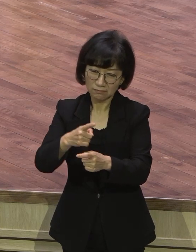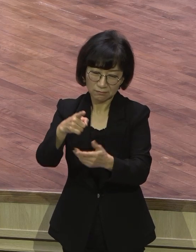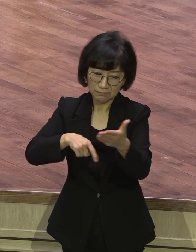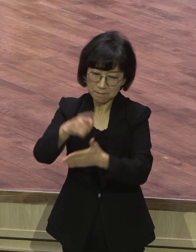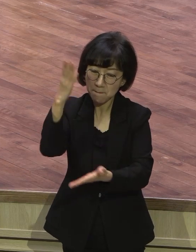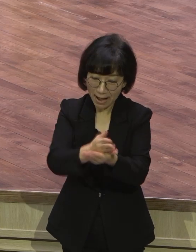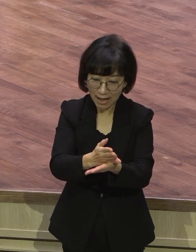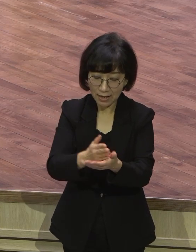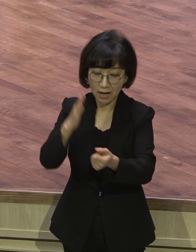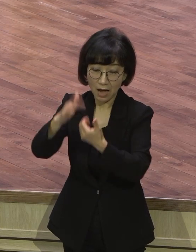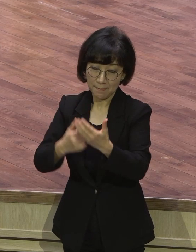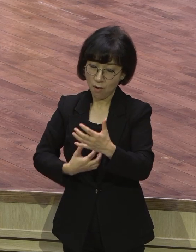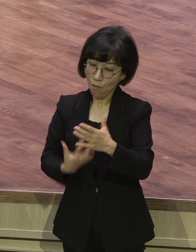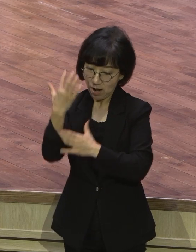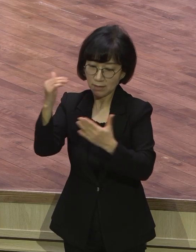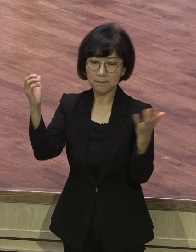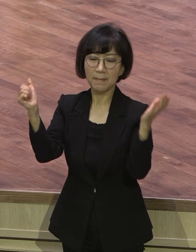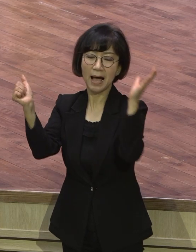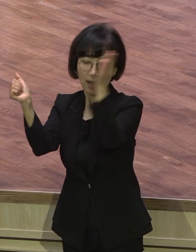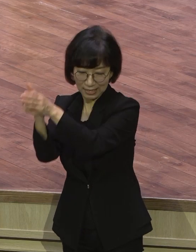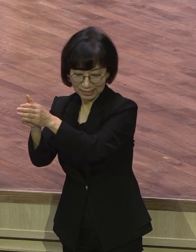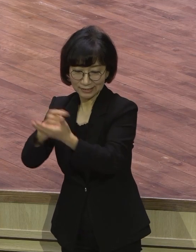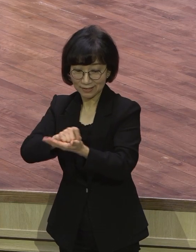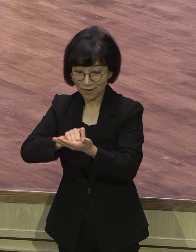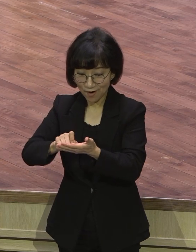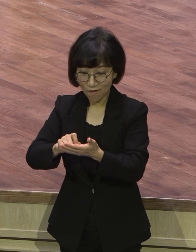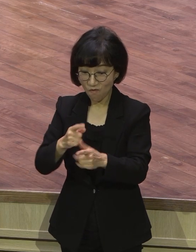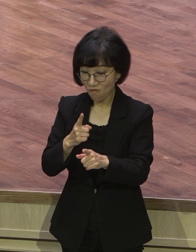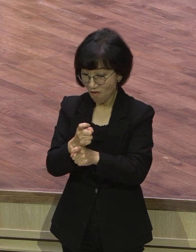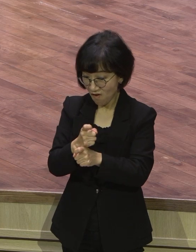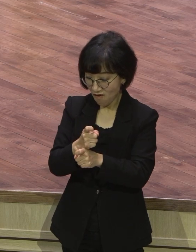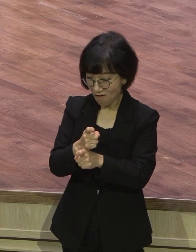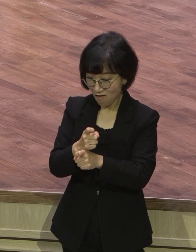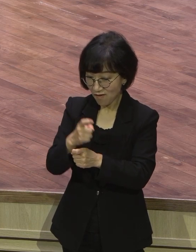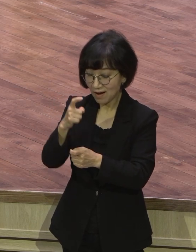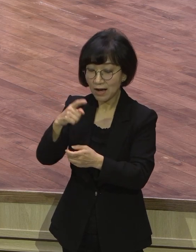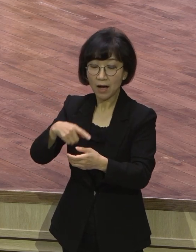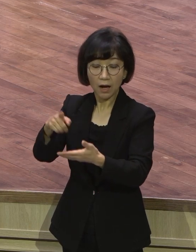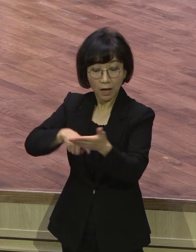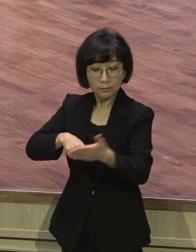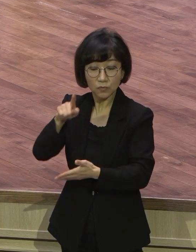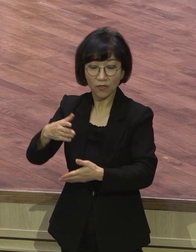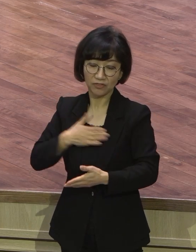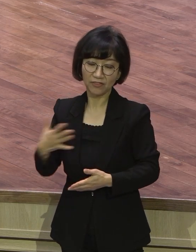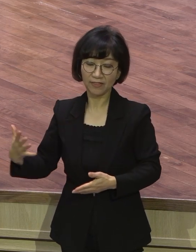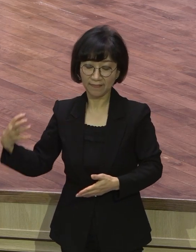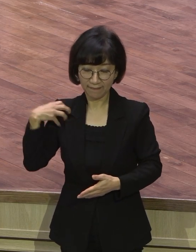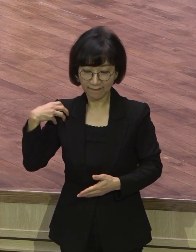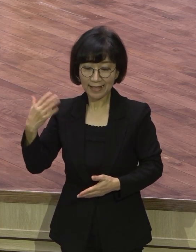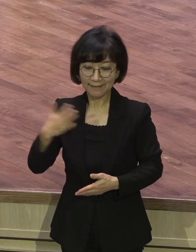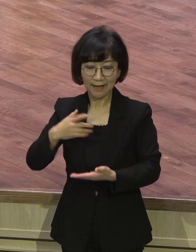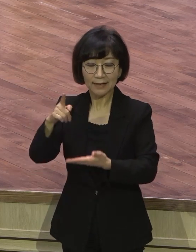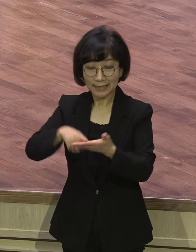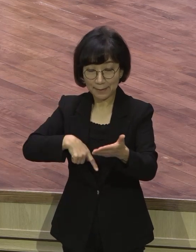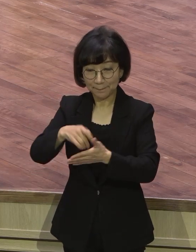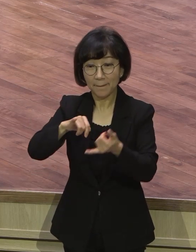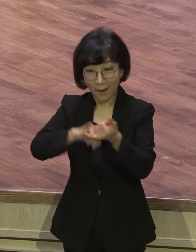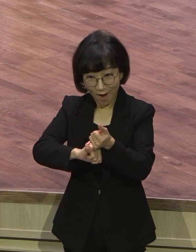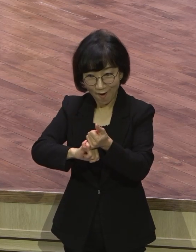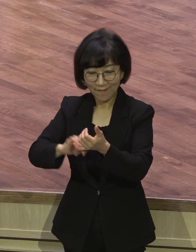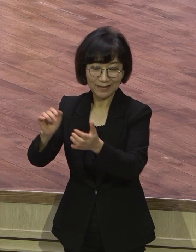말고 하나님의 진노하심에 맡기라. 기록되었으되 원수 갚는 것이 내게 있으니 내가 갚으리라고